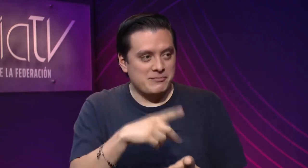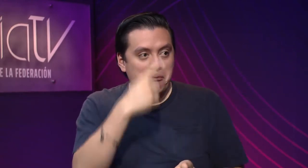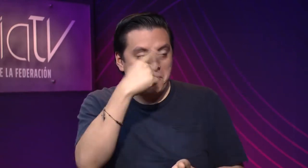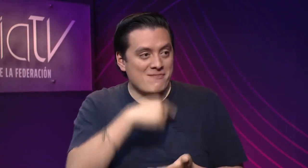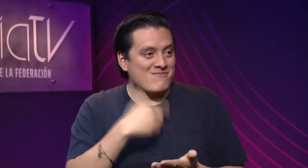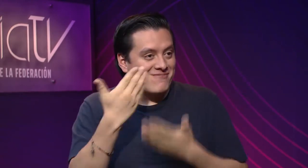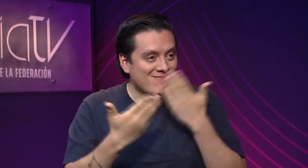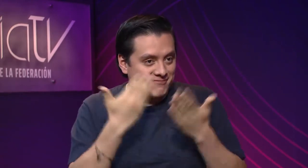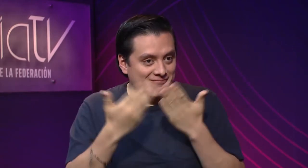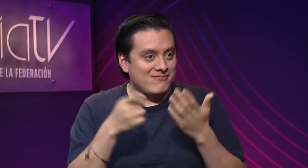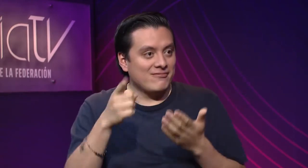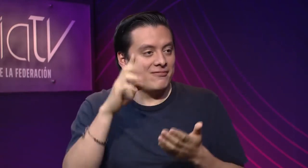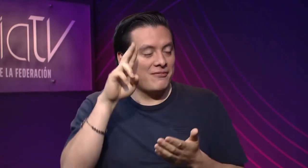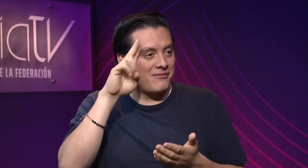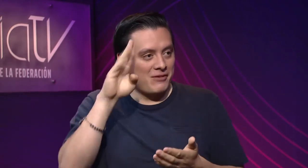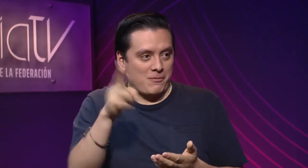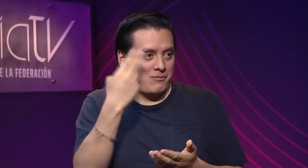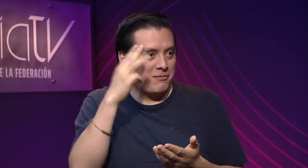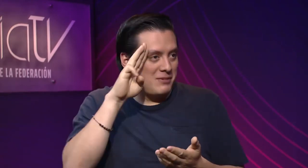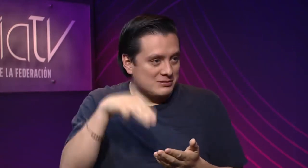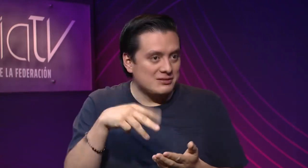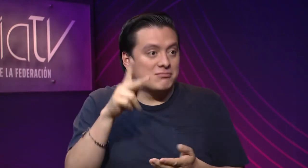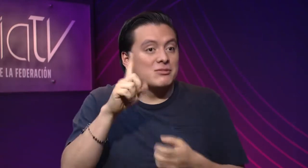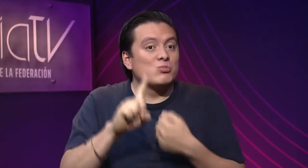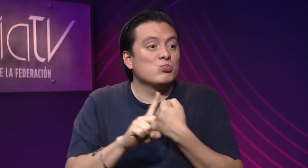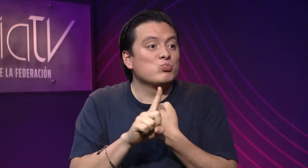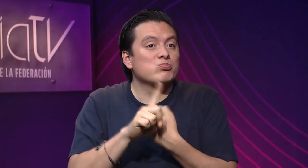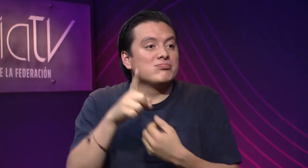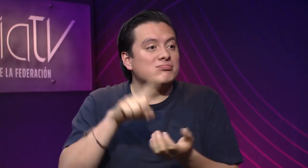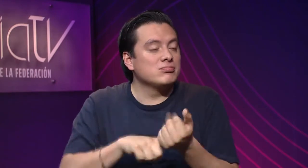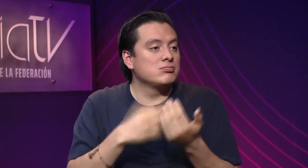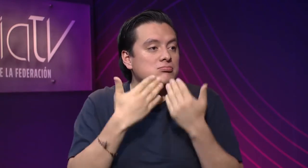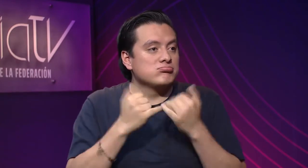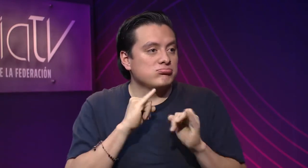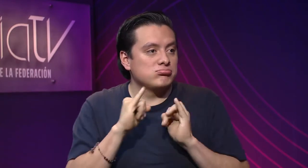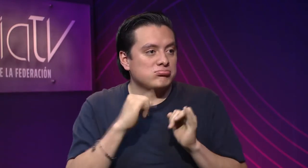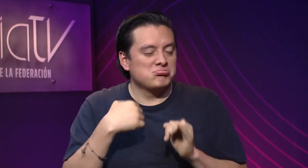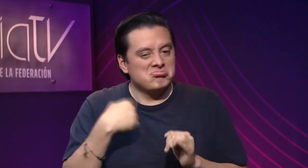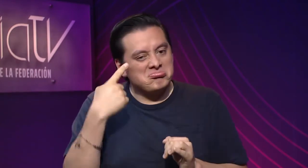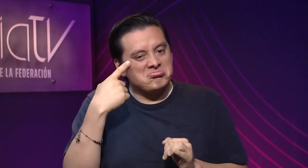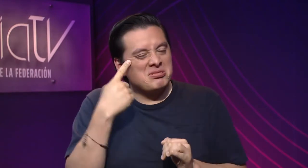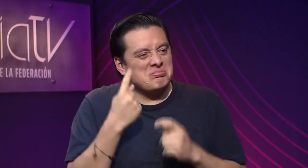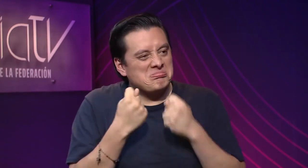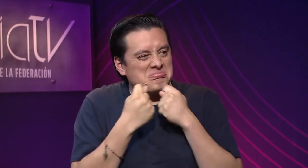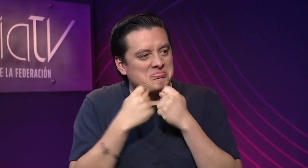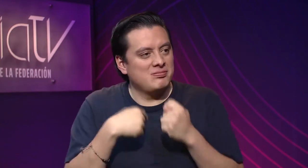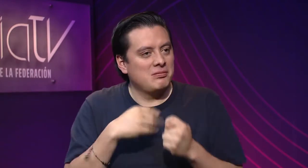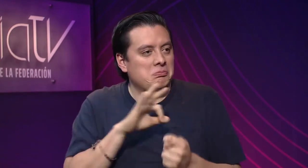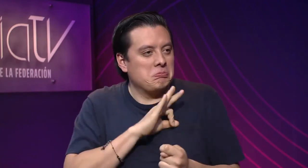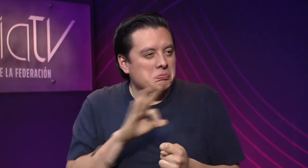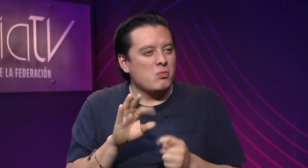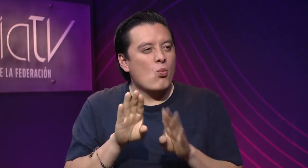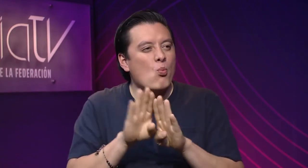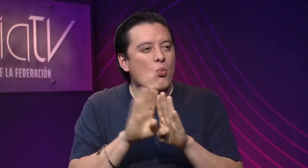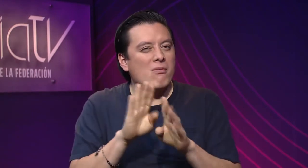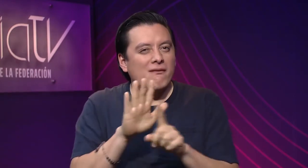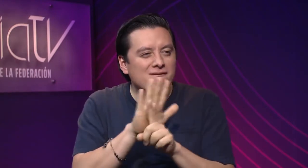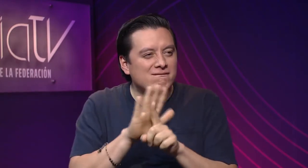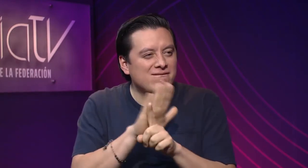a la Ciudad de México, quería seguir estudiando la maestría, pero el problema era justamente que no había intérpretes en la